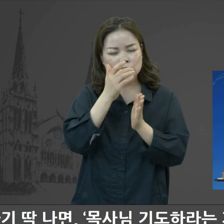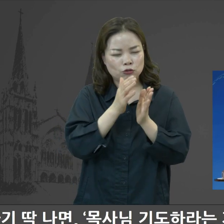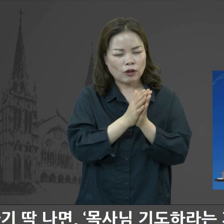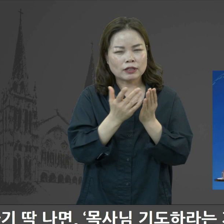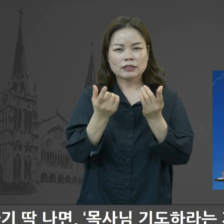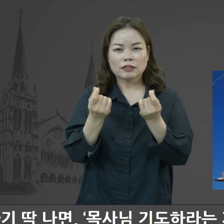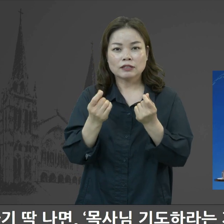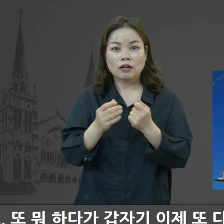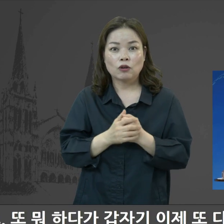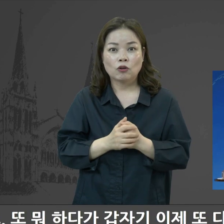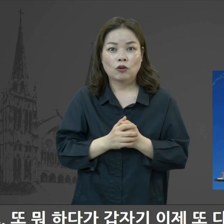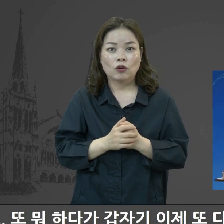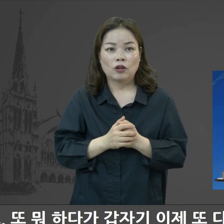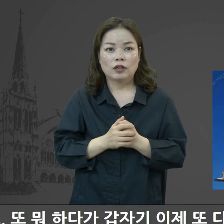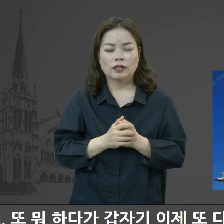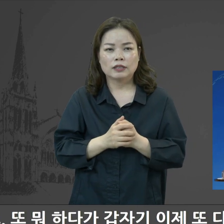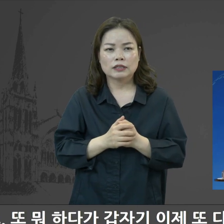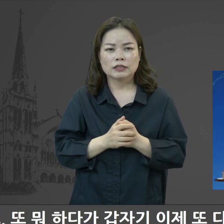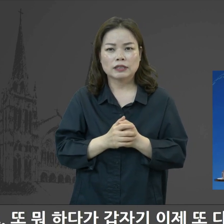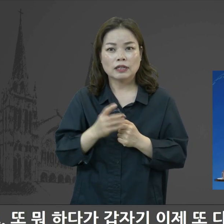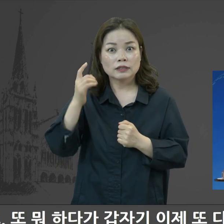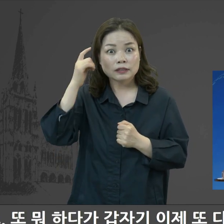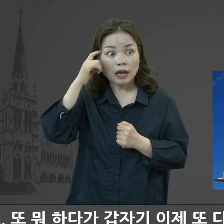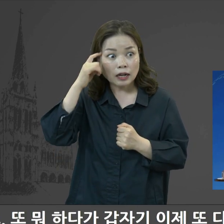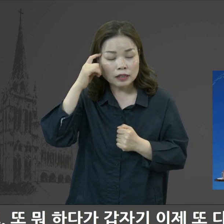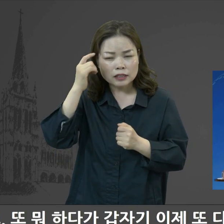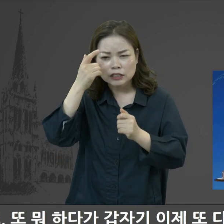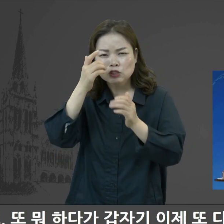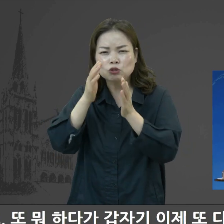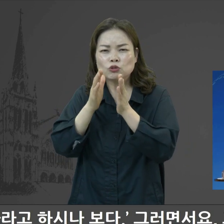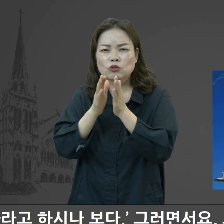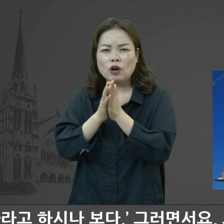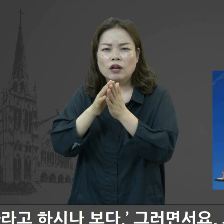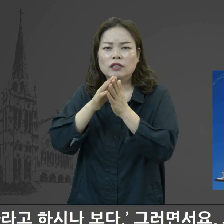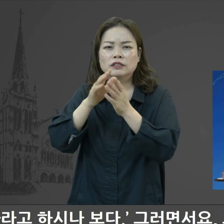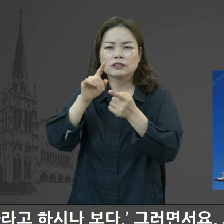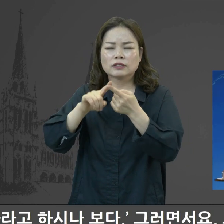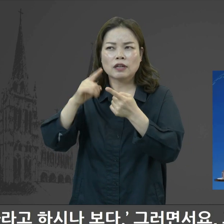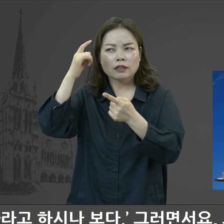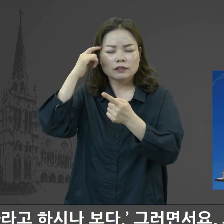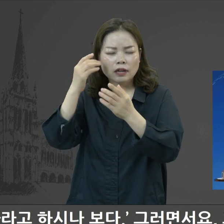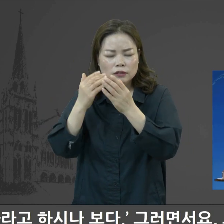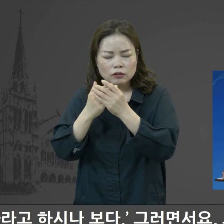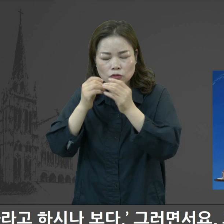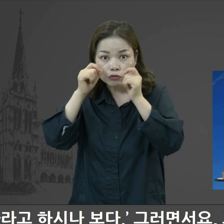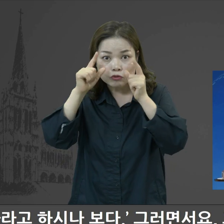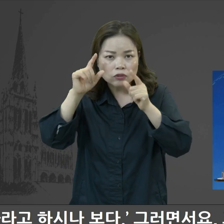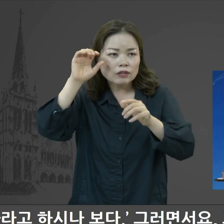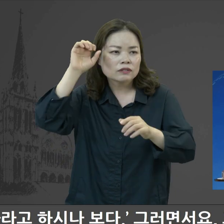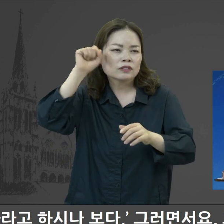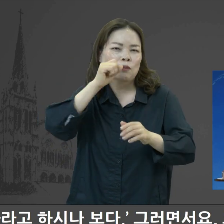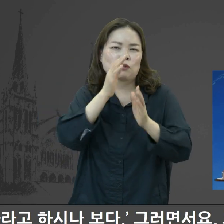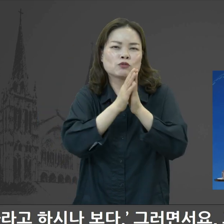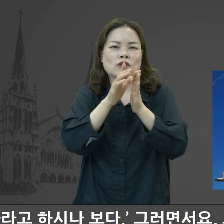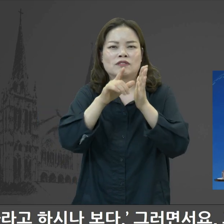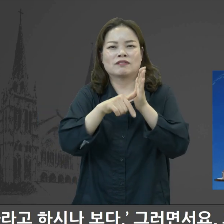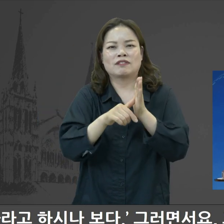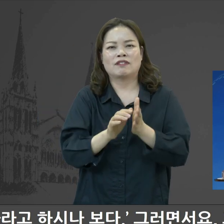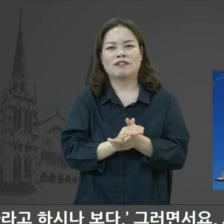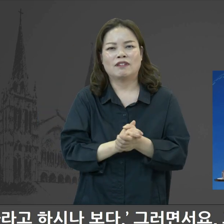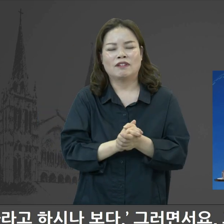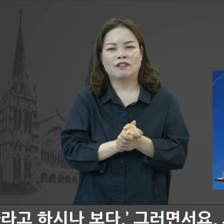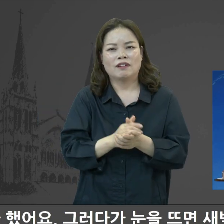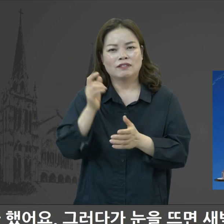기도하라는가 보다. 그러면서요 그냥 생각나는 대로만 기도를 따라 했어요. 그러다가 눈을 뜨면 새벽 기도 갈 시간이에요.